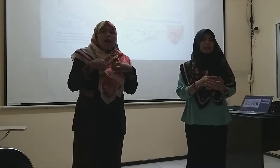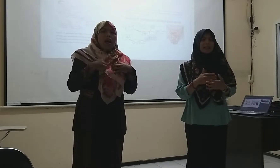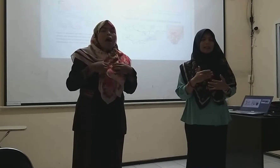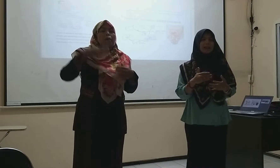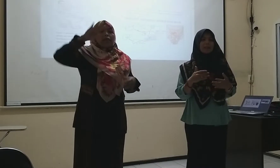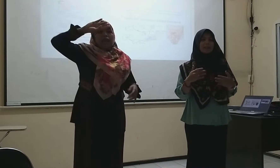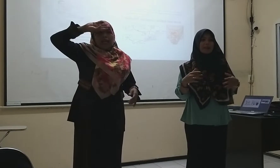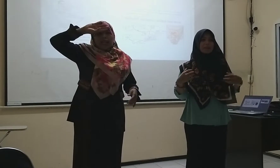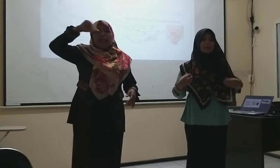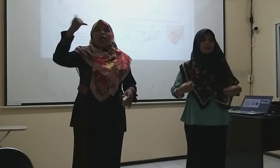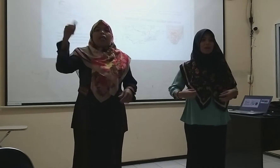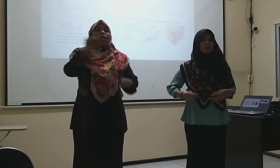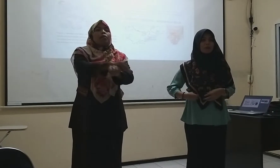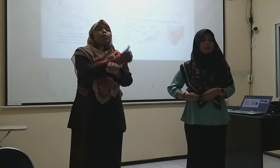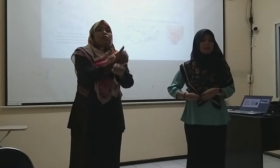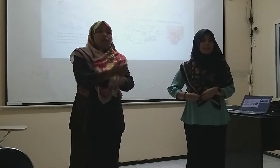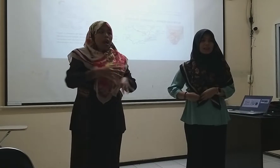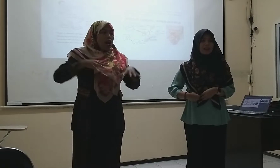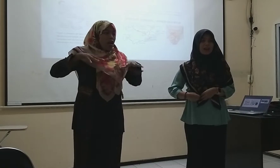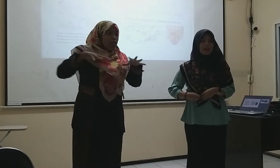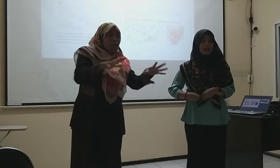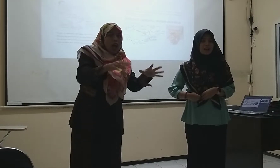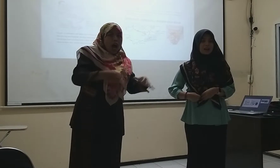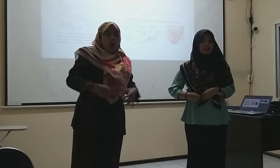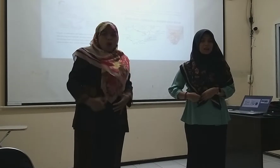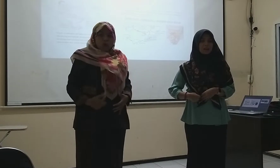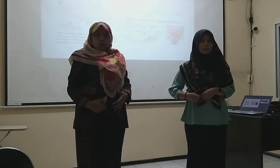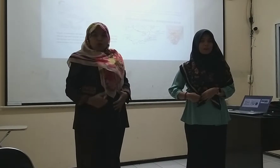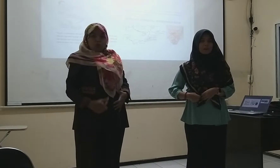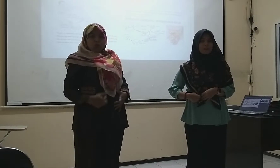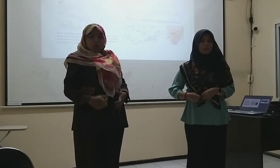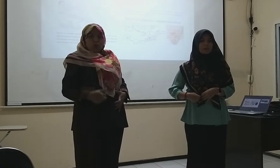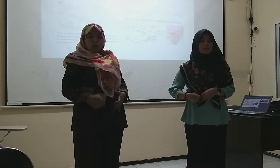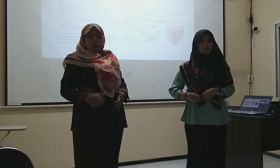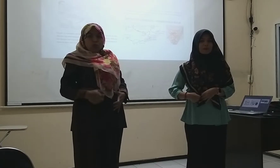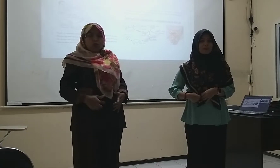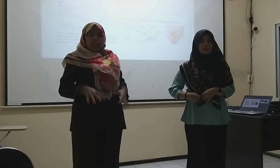penyakit yang bisa menyerang usus besar kita. Gitu.